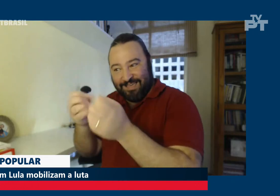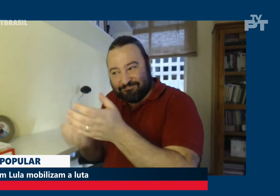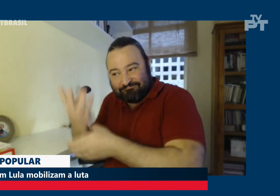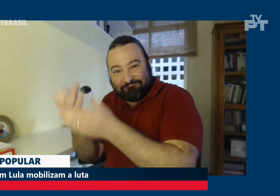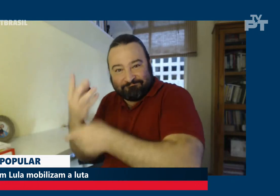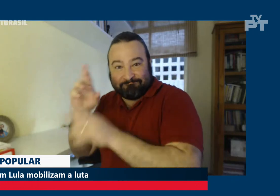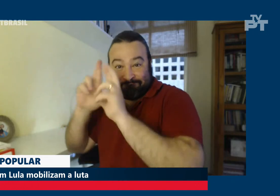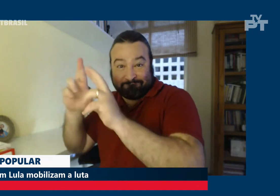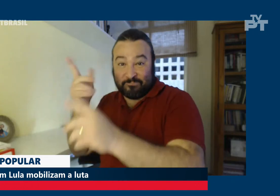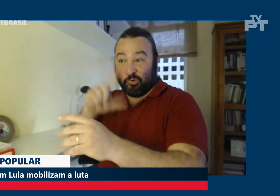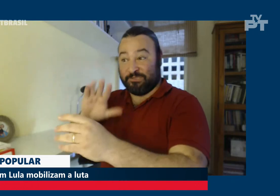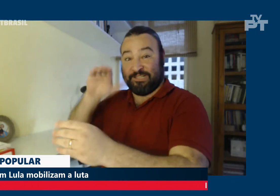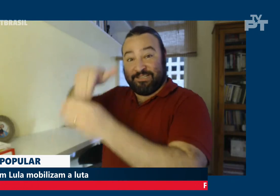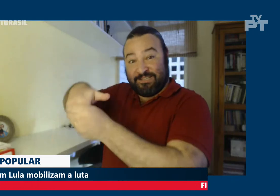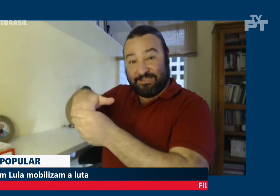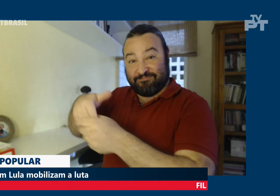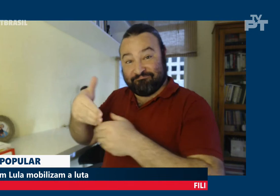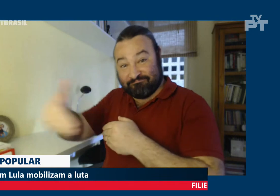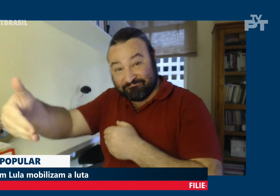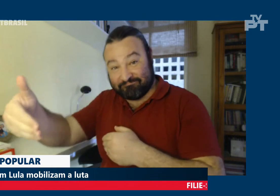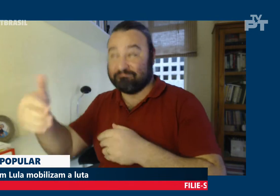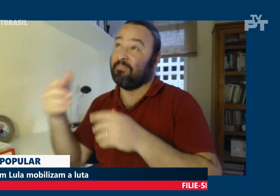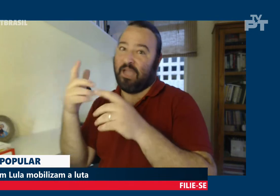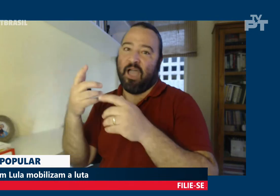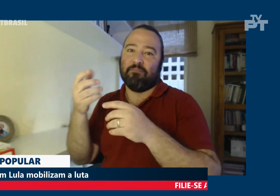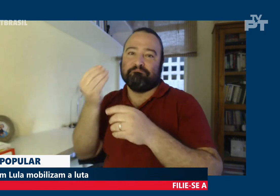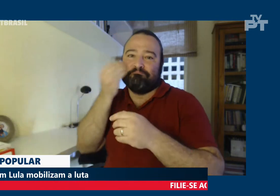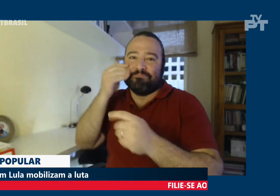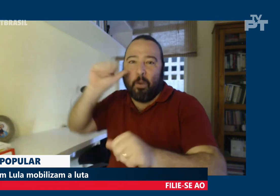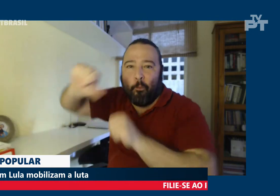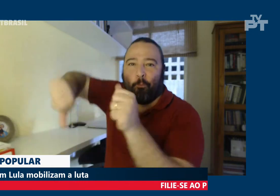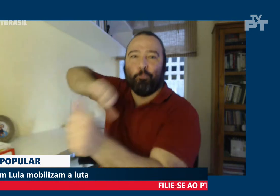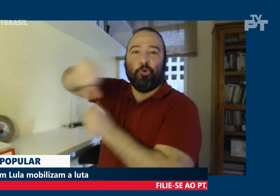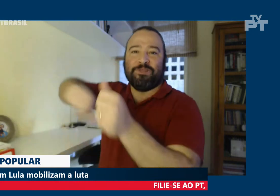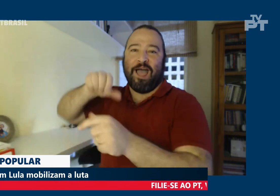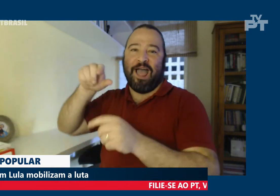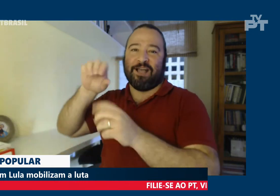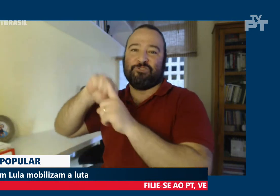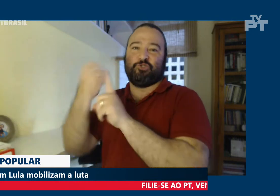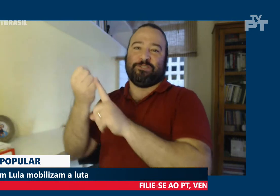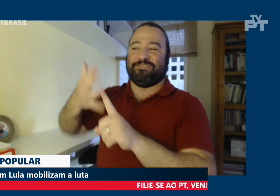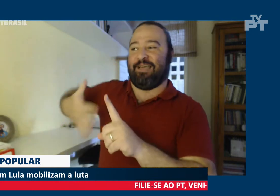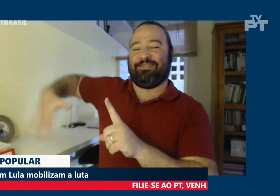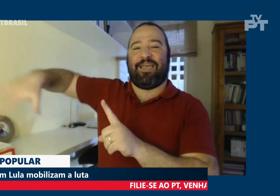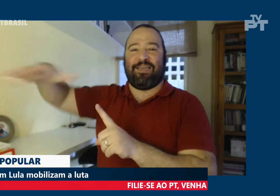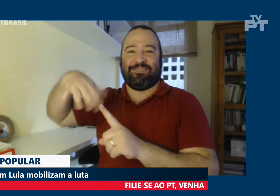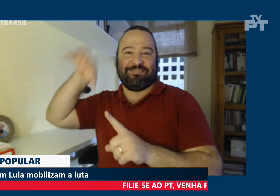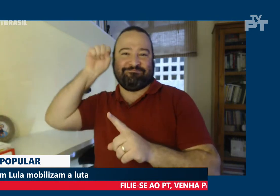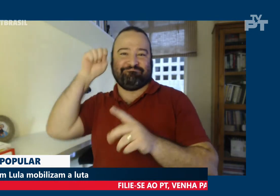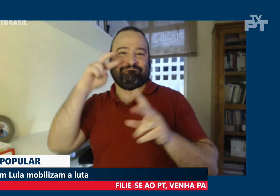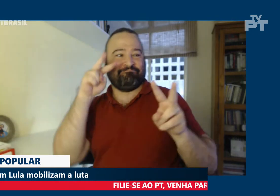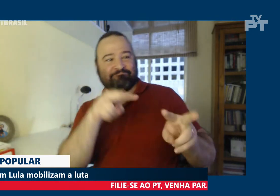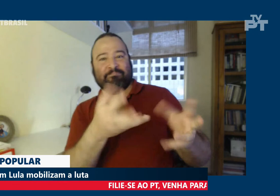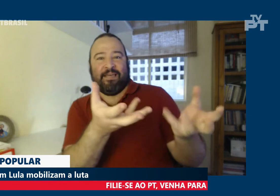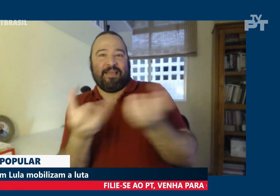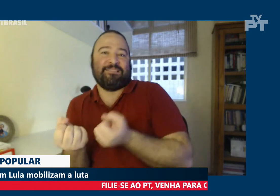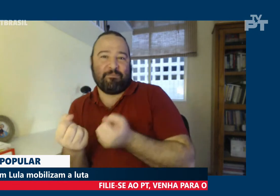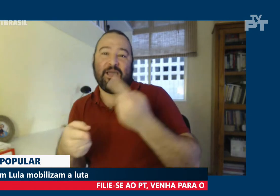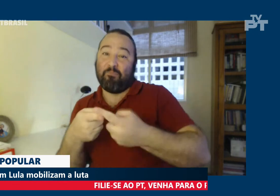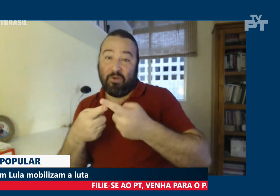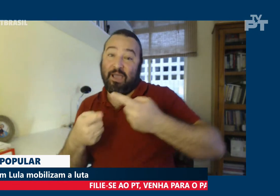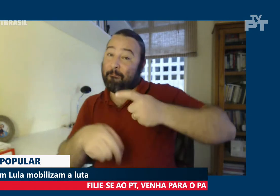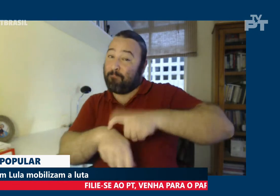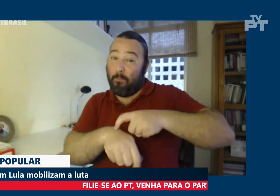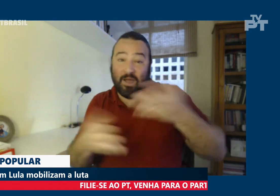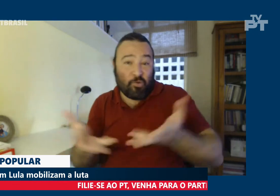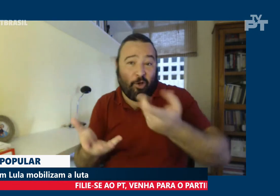Eu espero que isso seja um processo desenvolvido dentro da minha construção dessa candidatura. Eu penso em mudanças